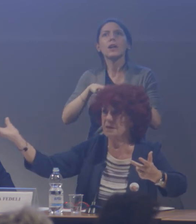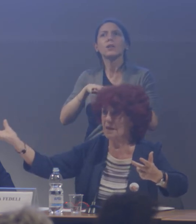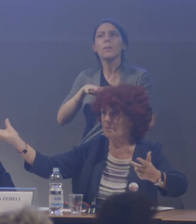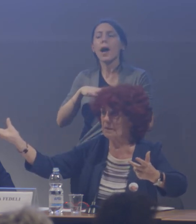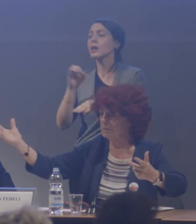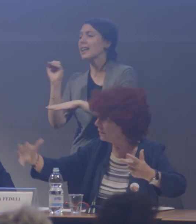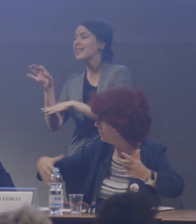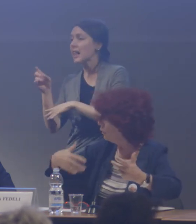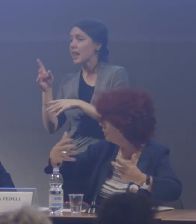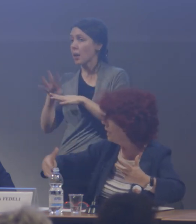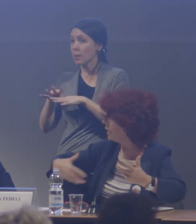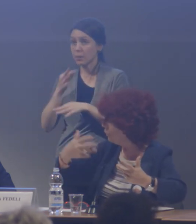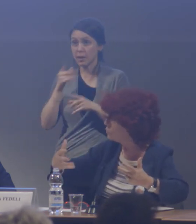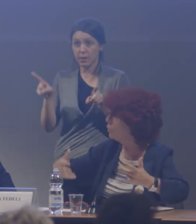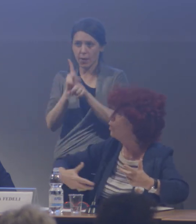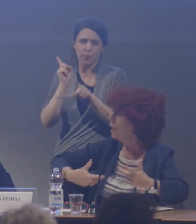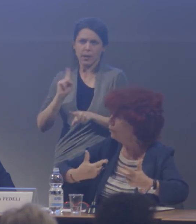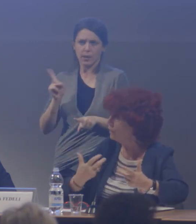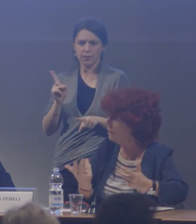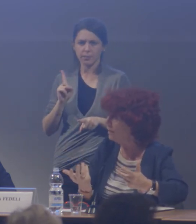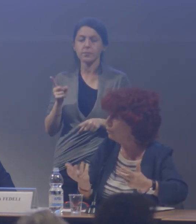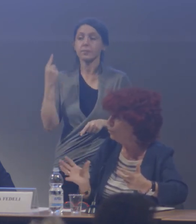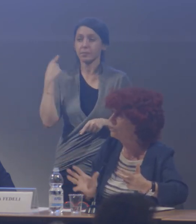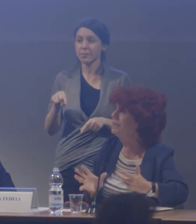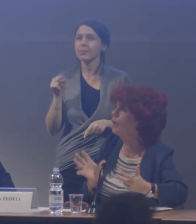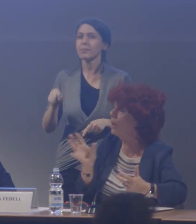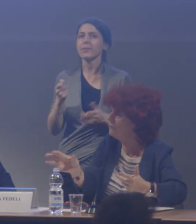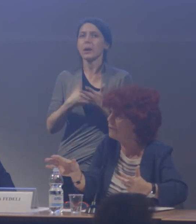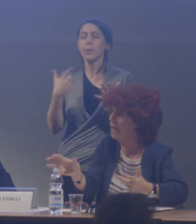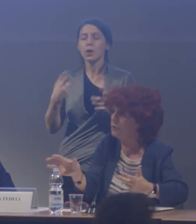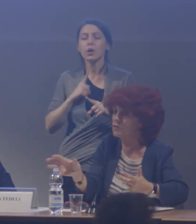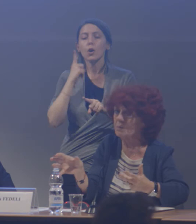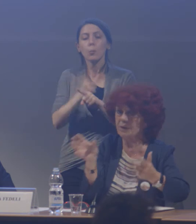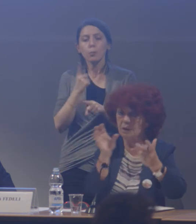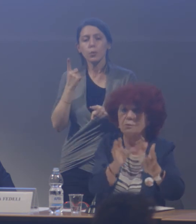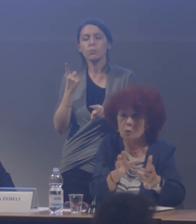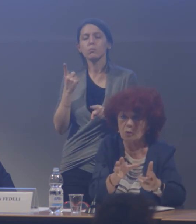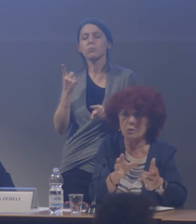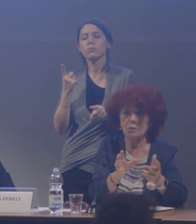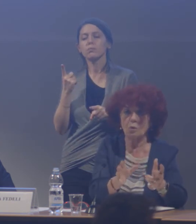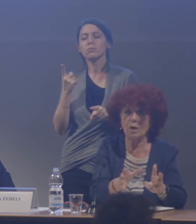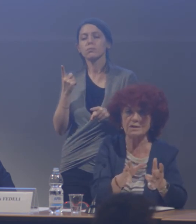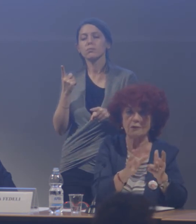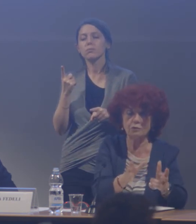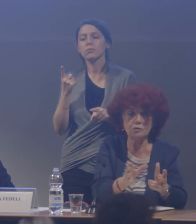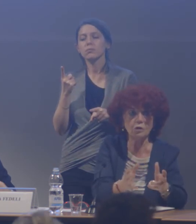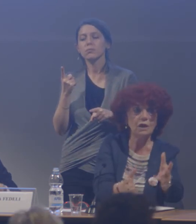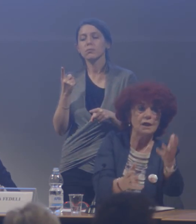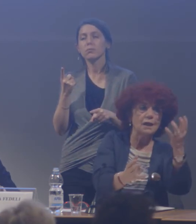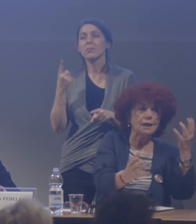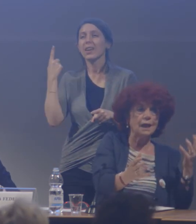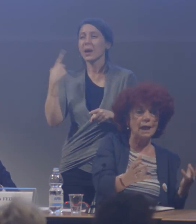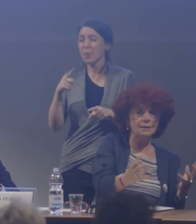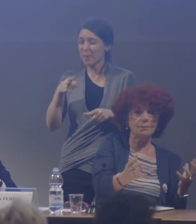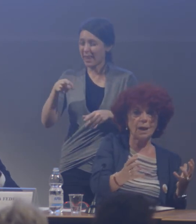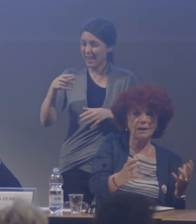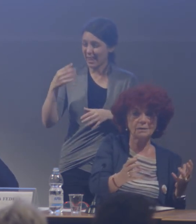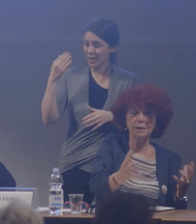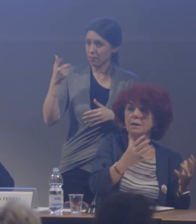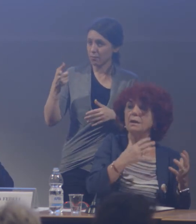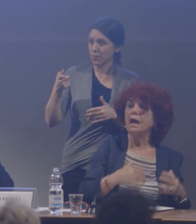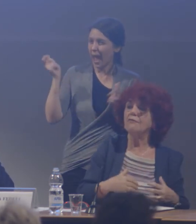saper insegnare in matematica, quindi anche questo è un elemento importante, qualificando sempre di più questa funzione, e